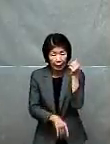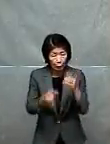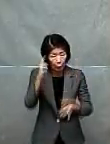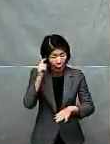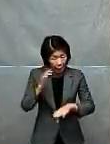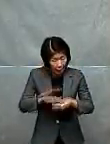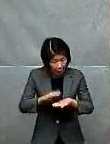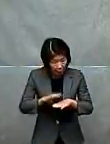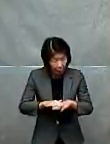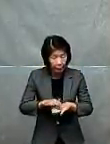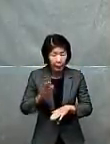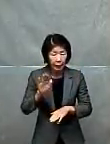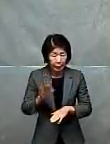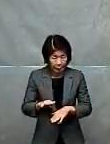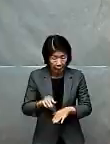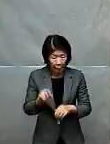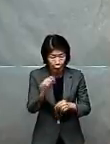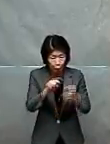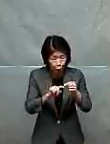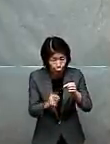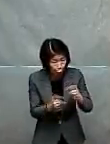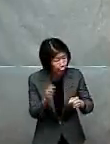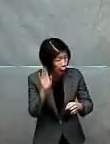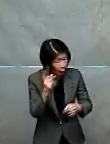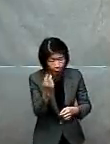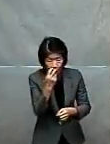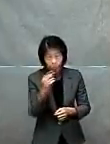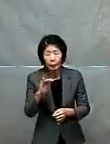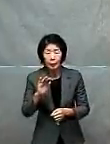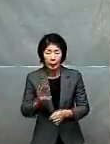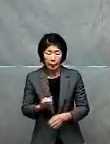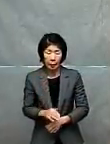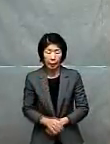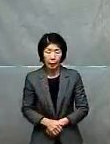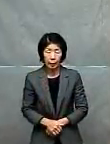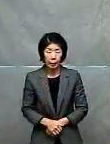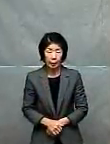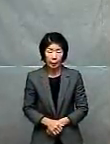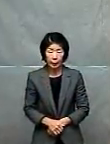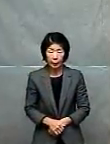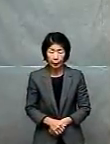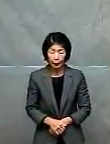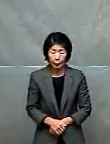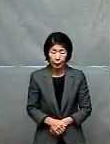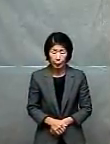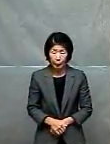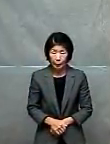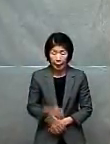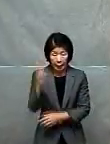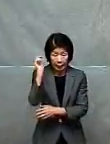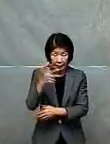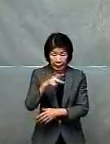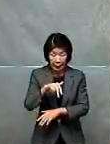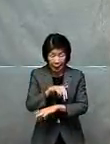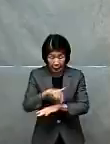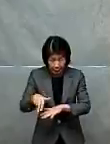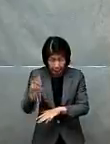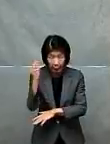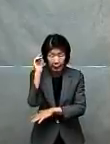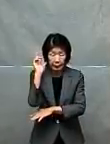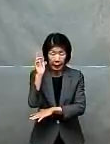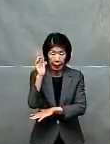スだということを事務局から聞いているんですけれども、あのまあ、政治資金法に違反し